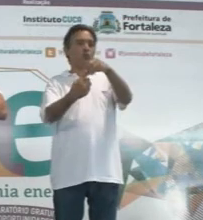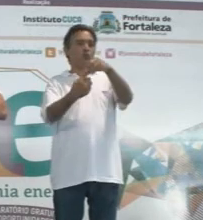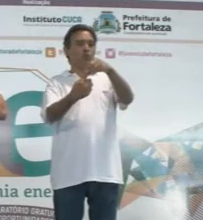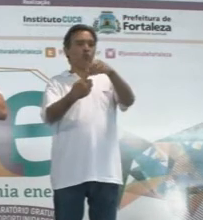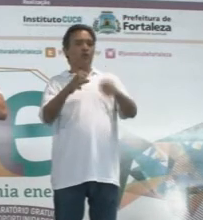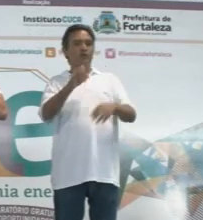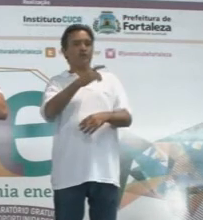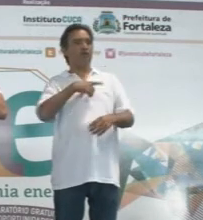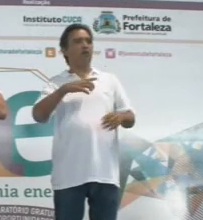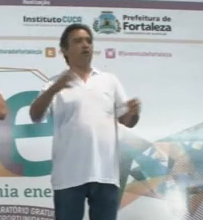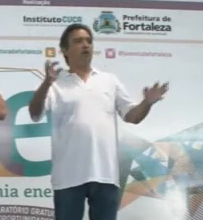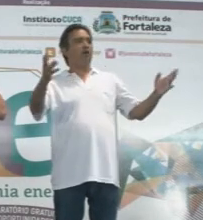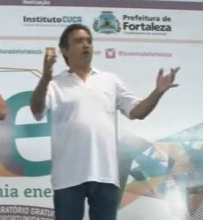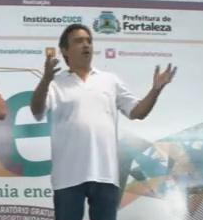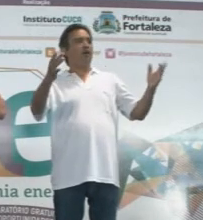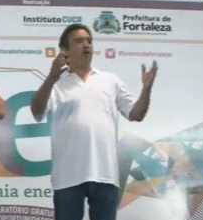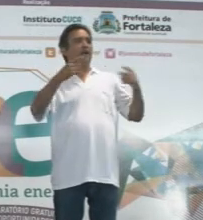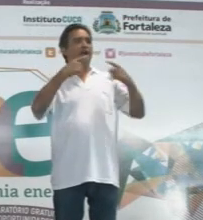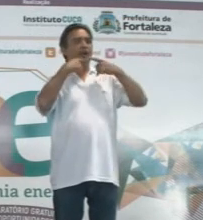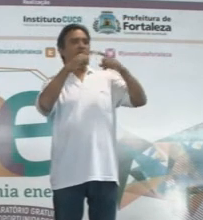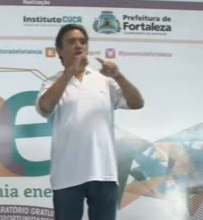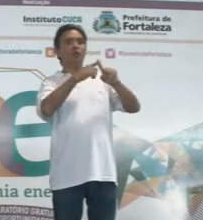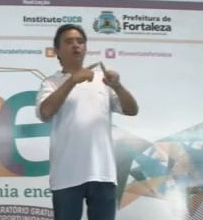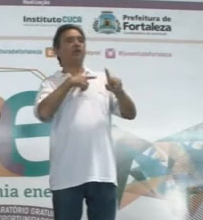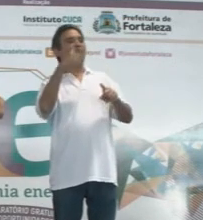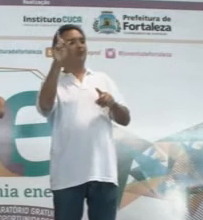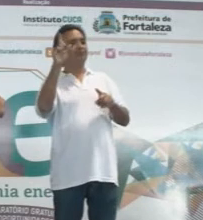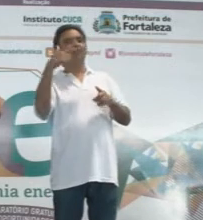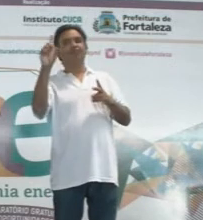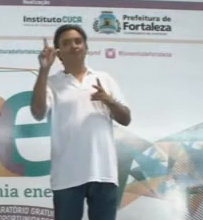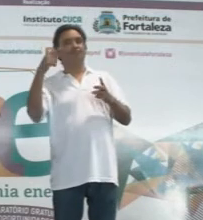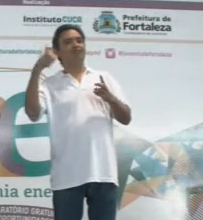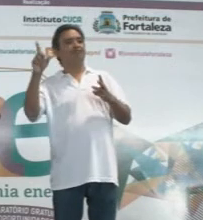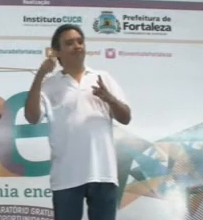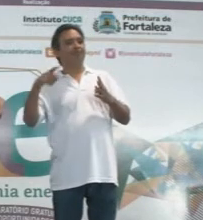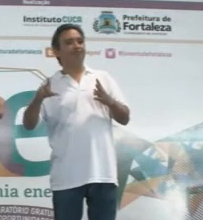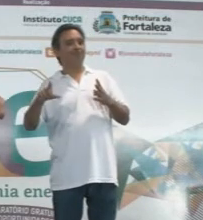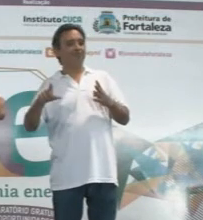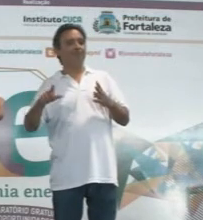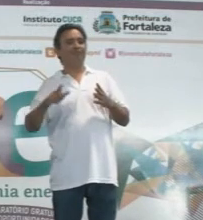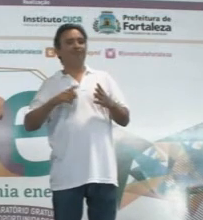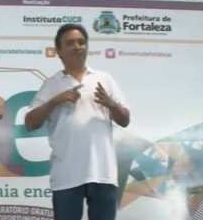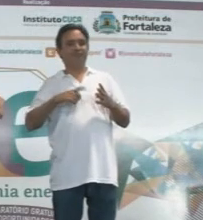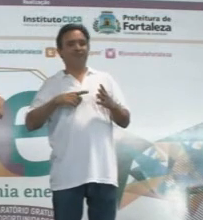quando vier uma ruim, não reclame não, que ainda vem a outra, que é a segunda fase ainda.